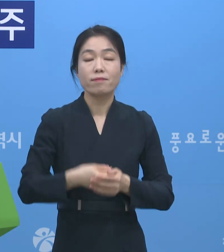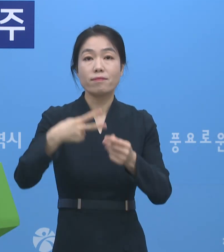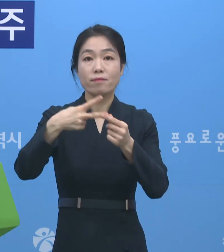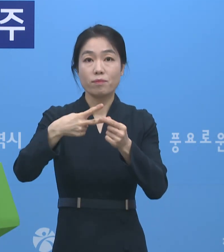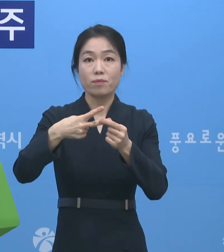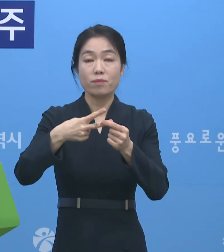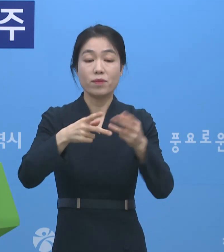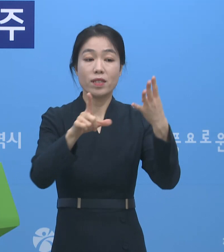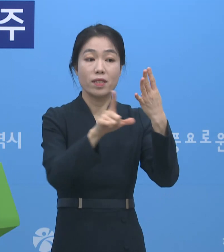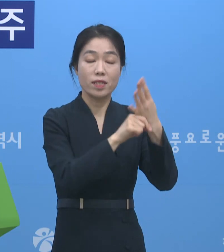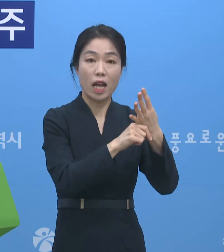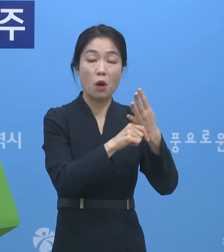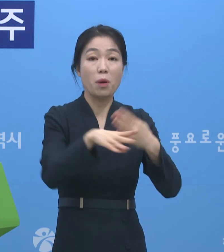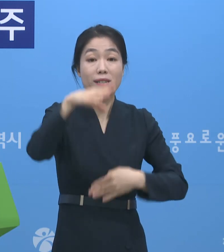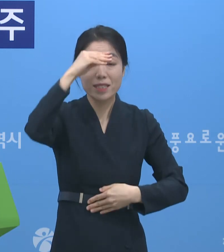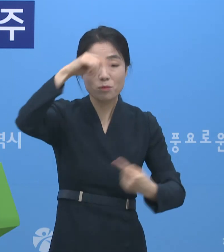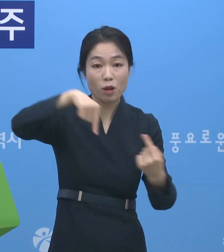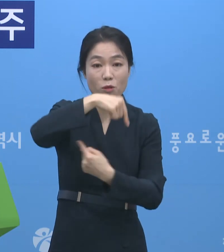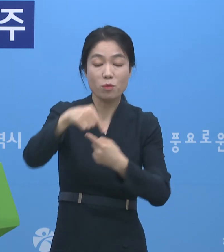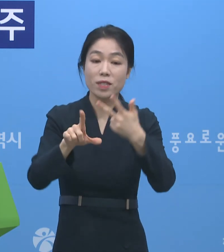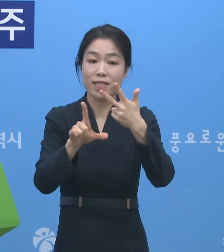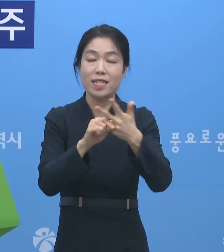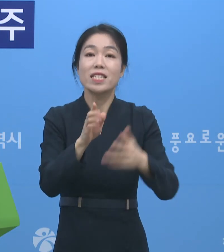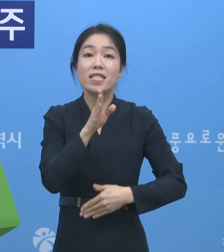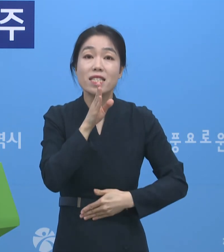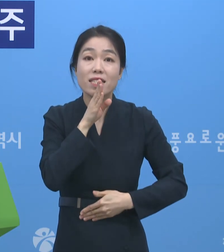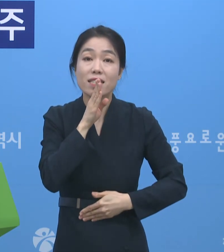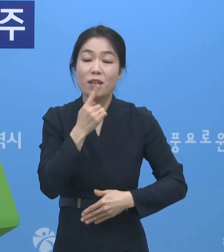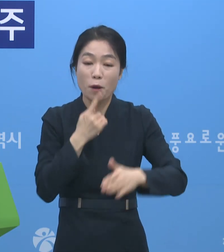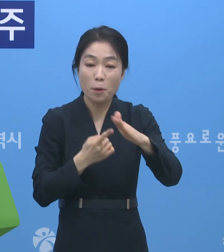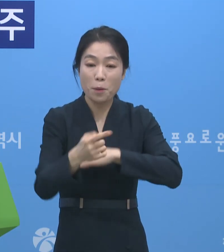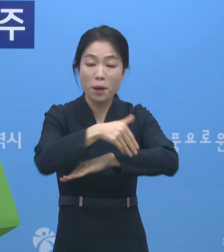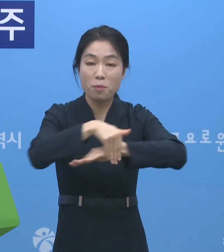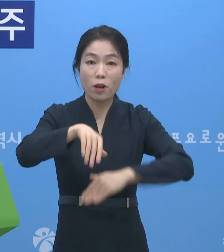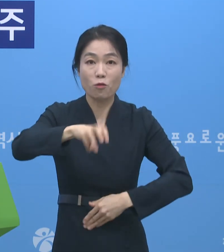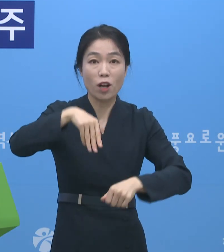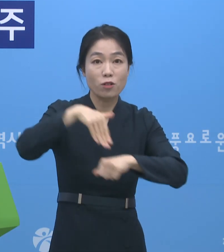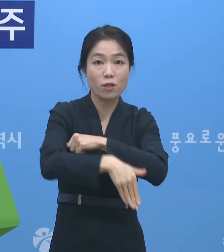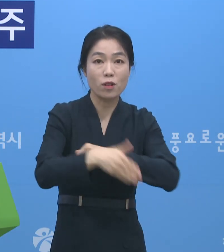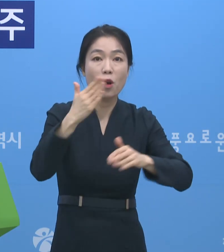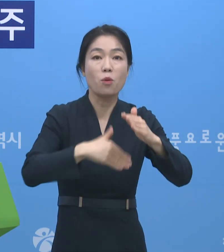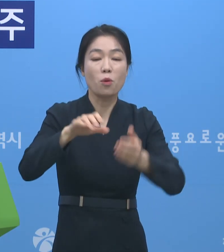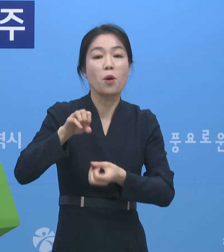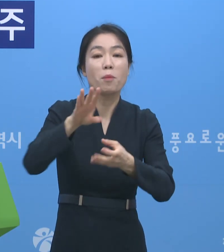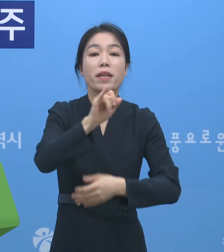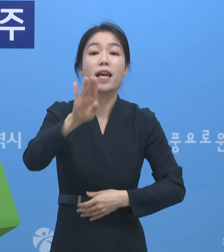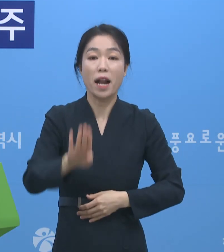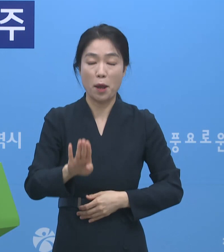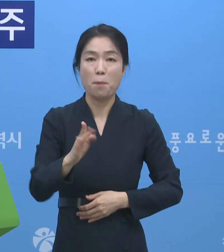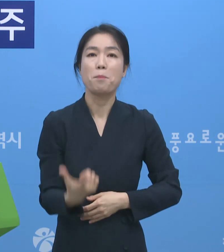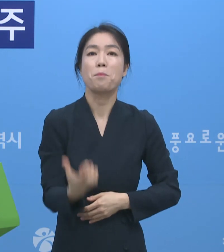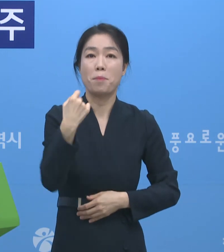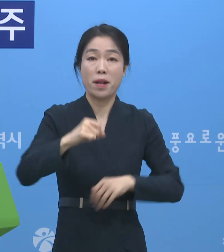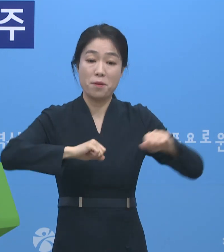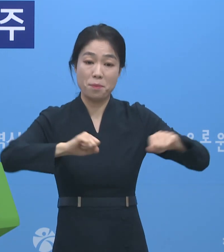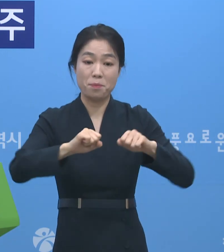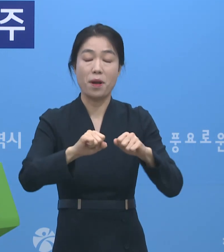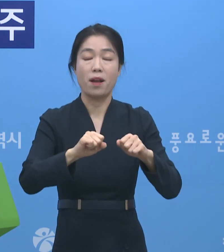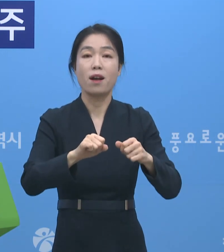둘째, 4월 시범 운영, 7월 본격 시행 예정인 광주형 공공배달앱의 조기 활성화를